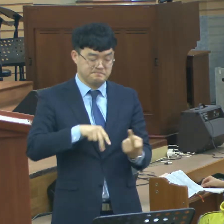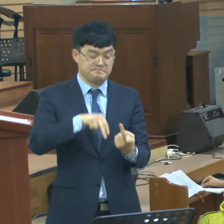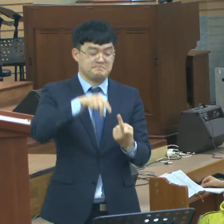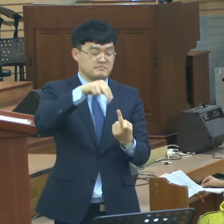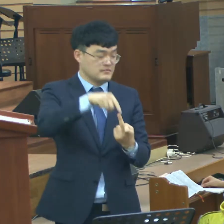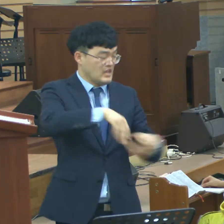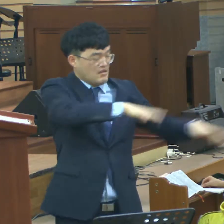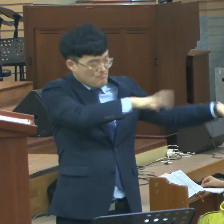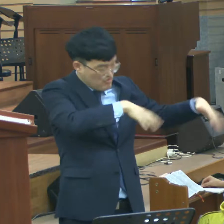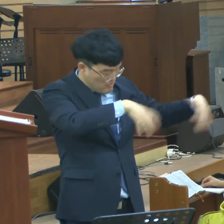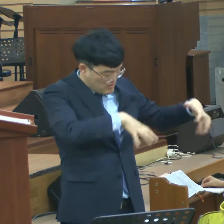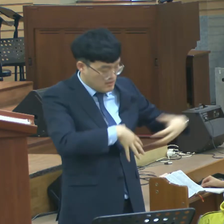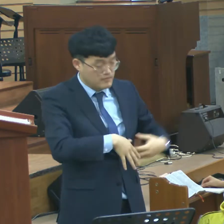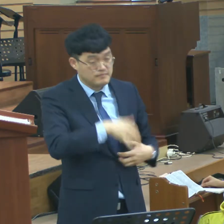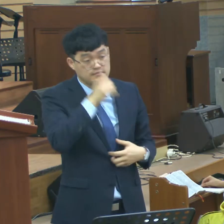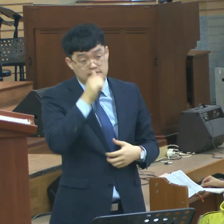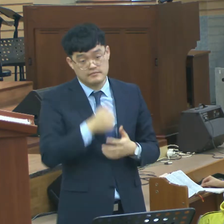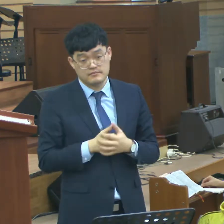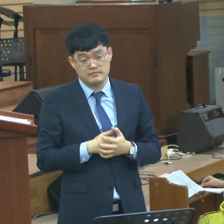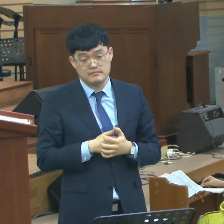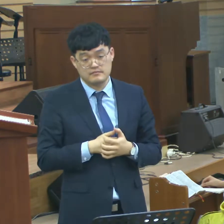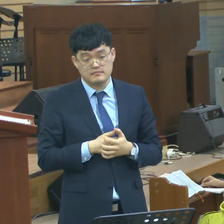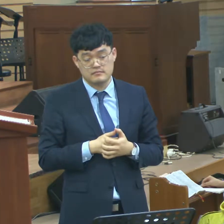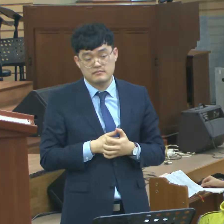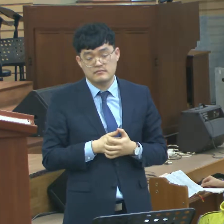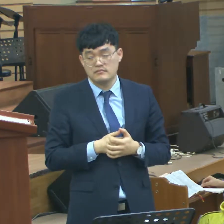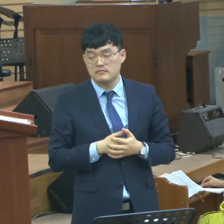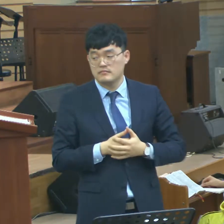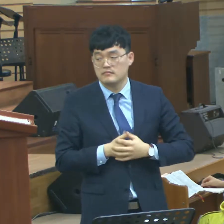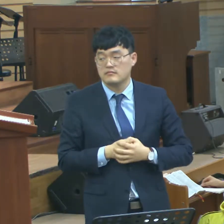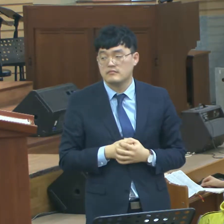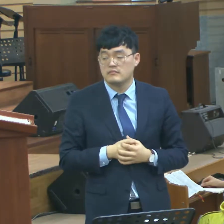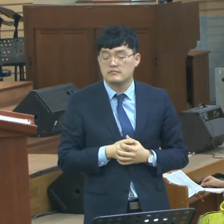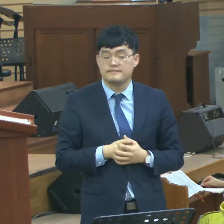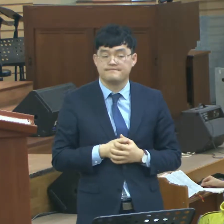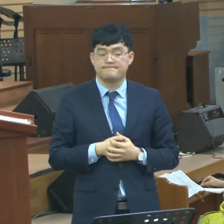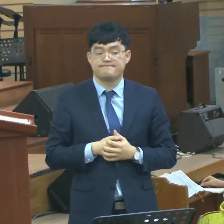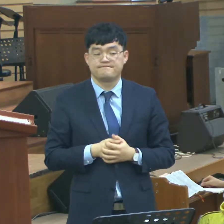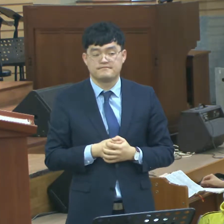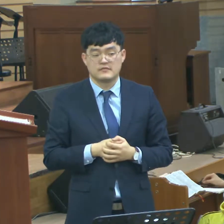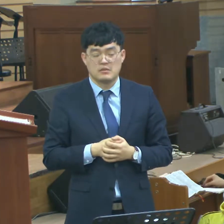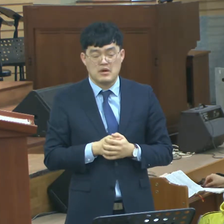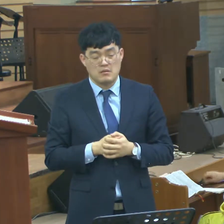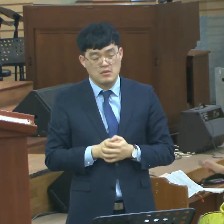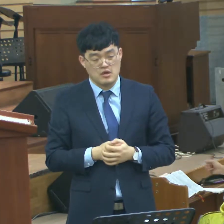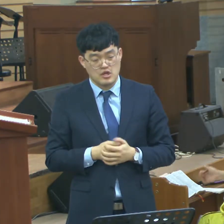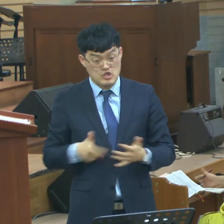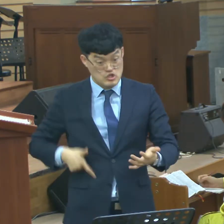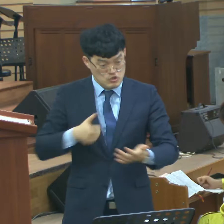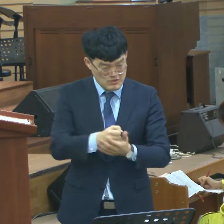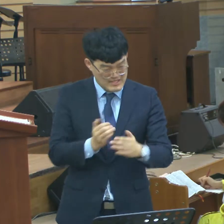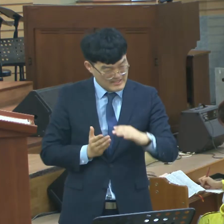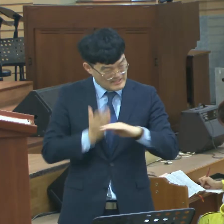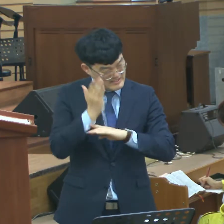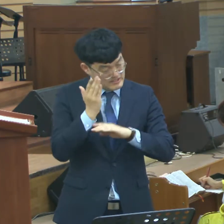것이죠. 무모해 보이기까지 했던 그 도전은 어떻게 할 수